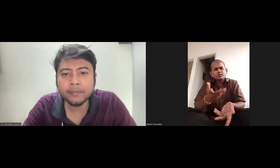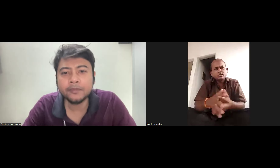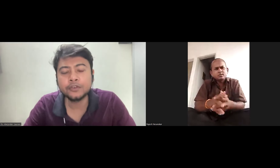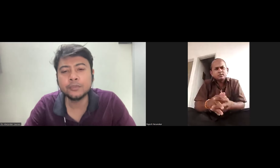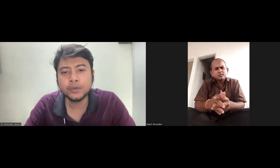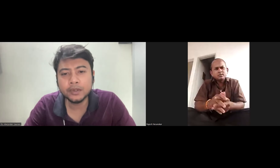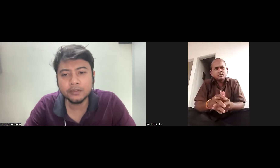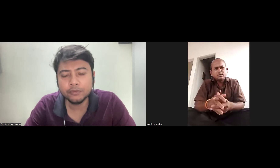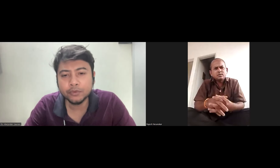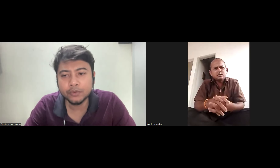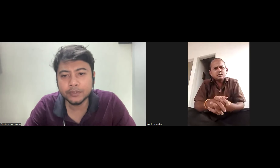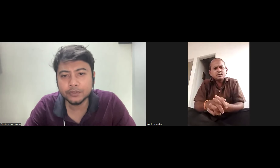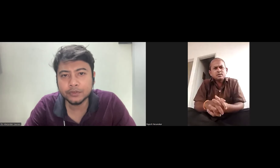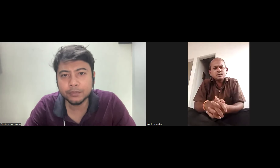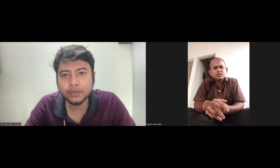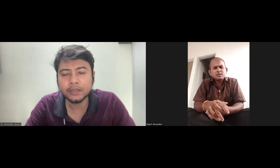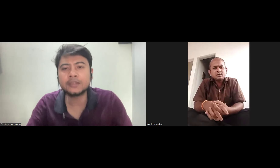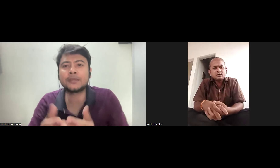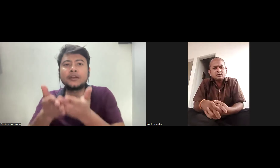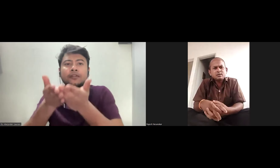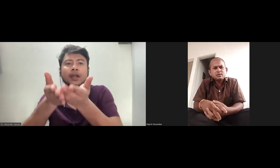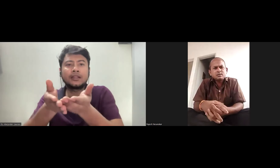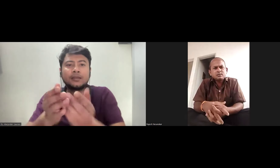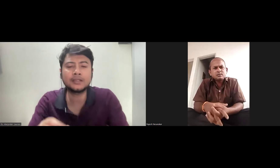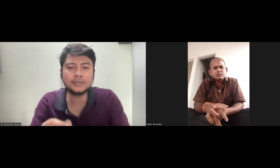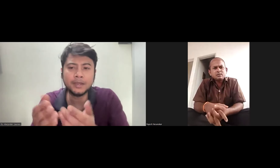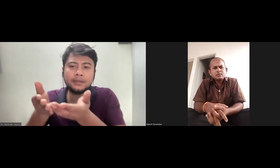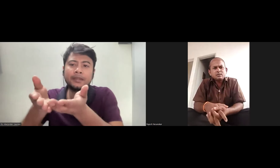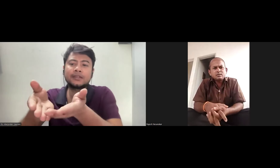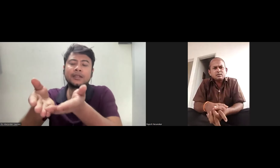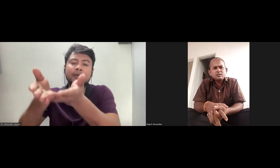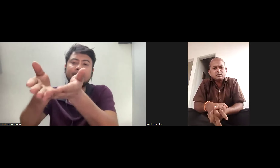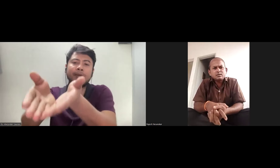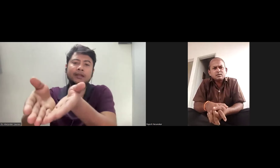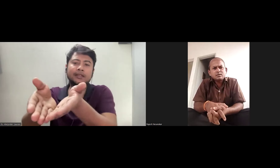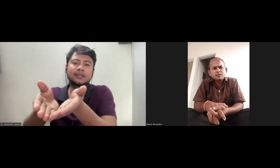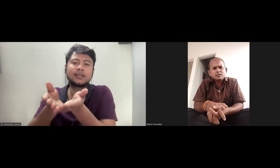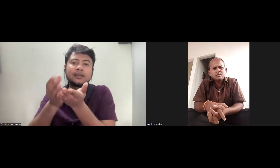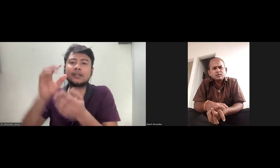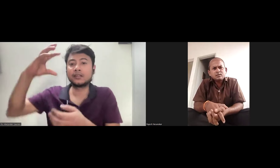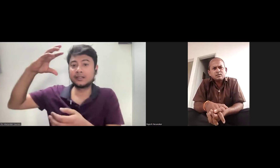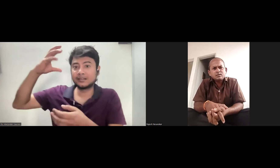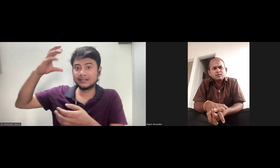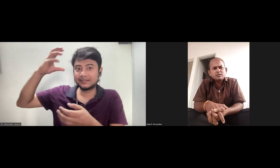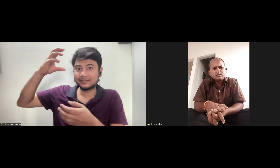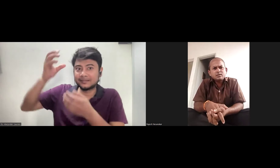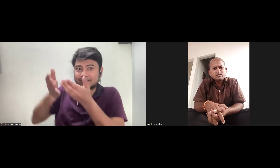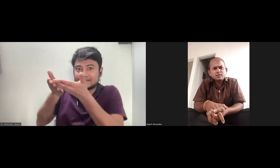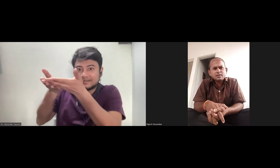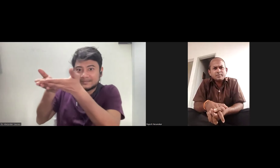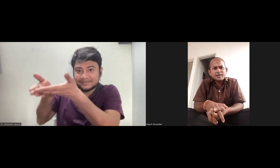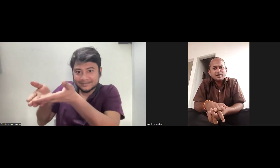खाने में, वी शुड पुट इट इन द फूड, वी शुड पुट इट इन सम काइंड ऑफ एन आरती माता जी, पानी में, जैसे हम कभी कभार ऐसे सन।